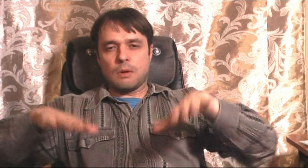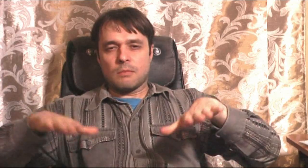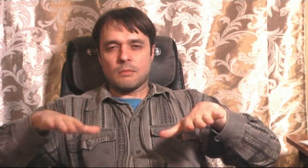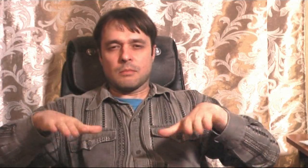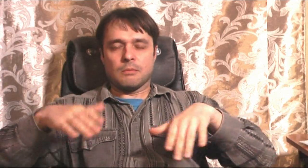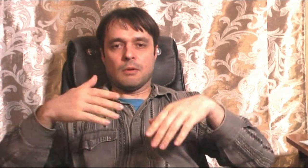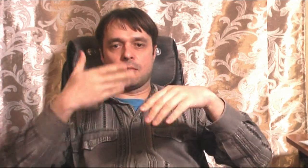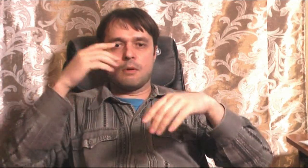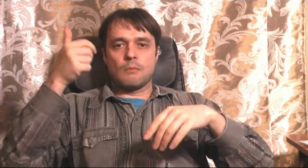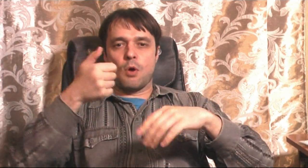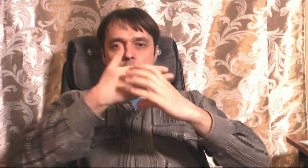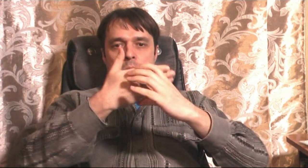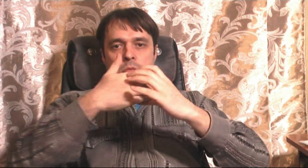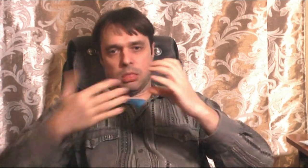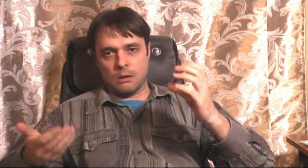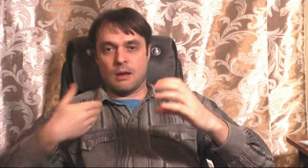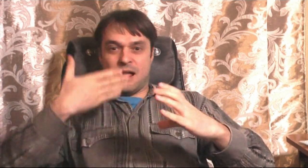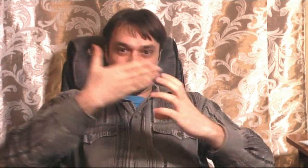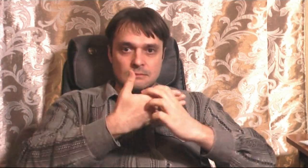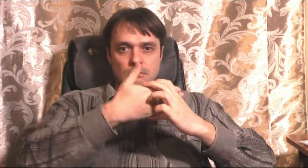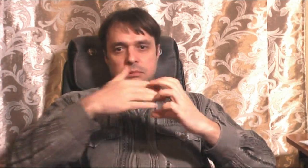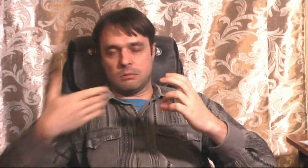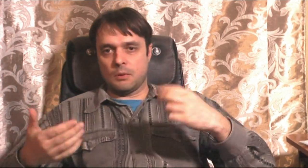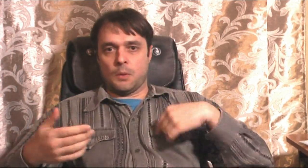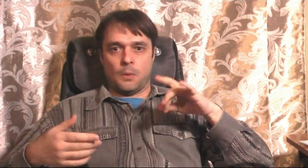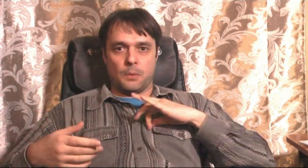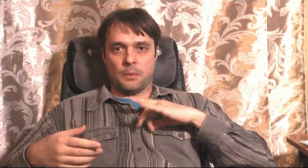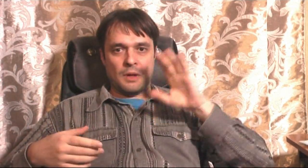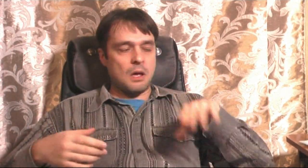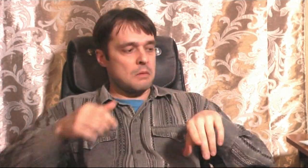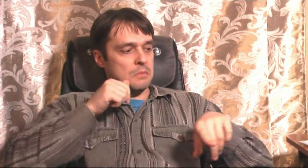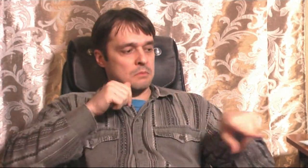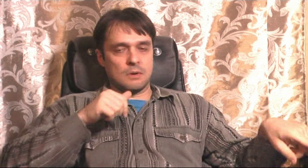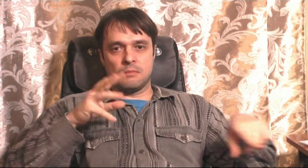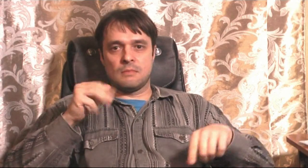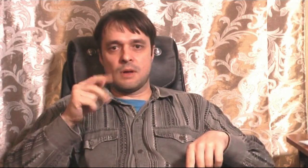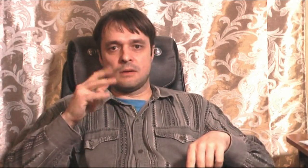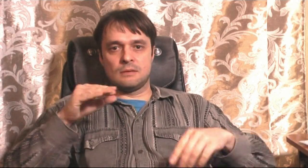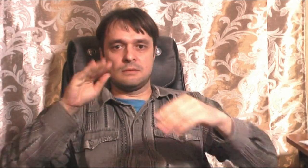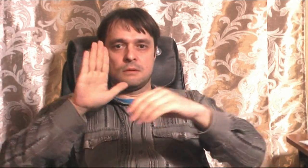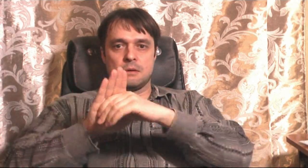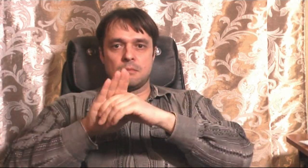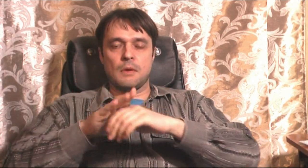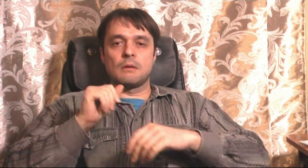И я думаю, что в тройке она сейчас будет. Давайте посмотрим, насколько щедры были